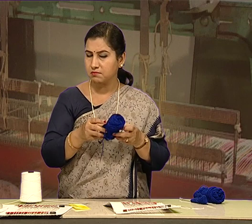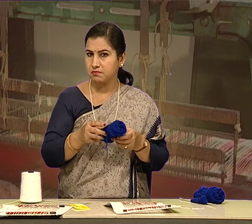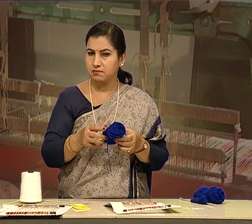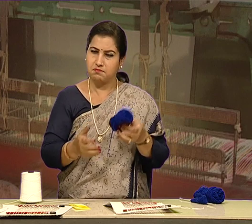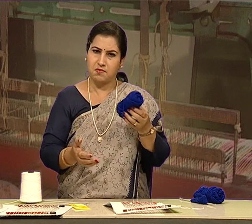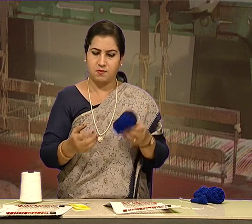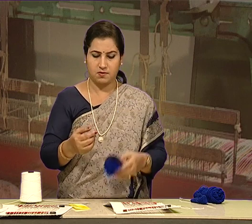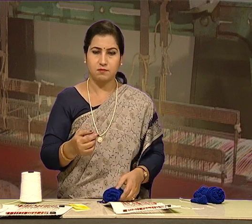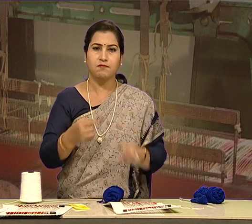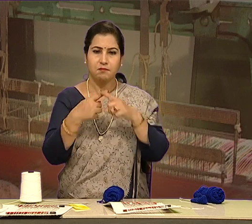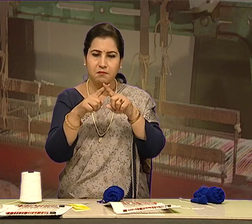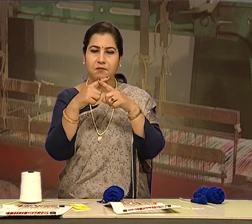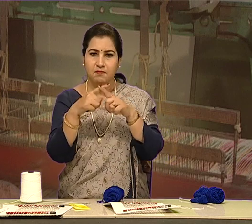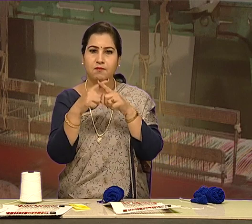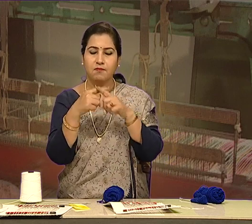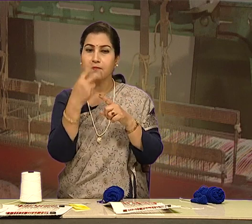स्वेटर बुनते जरूर देखा होगा।